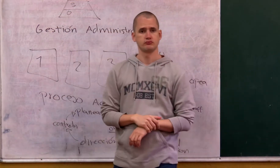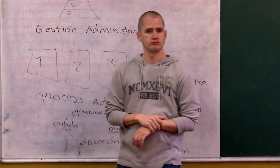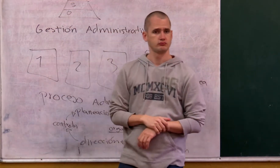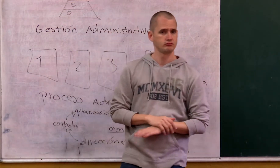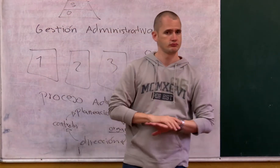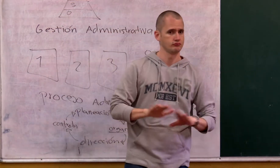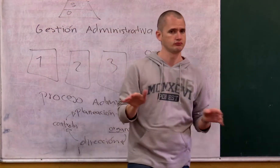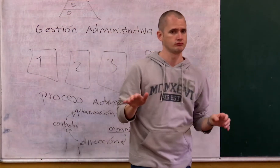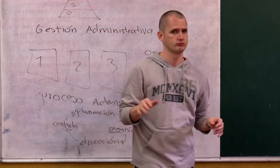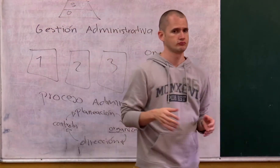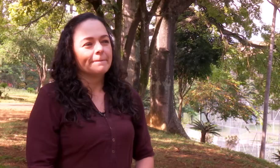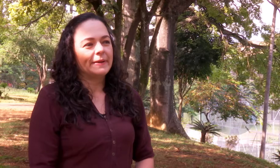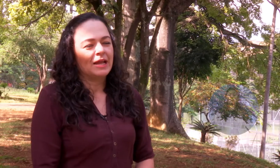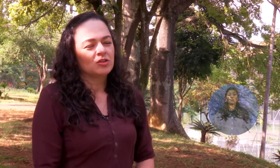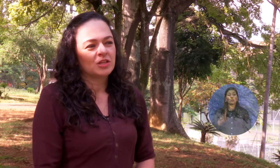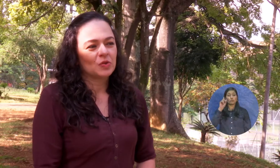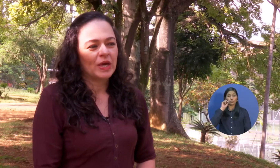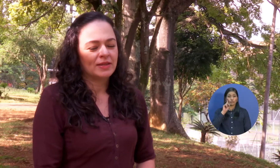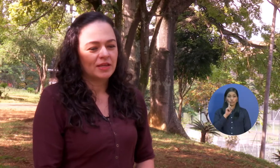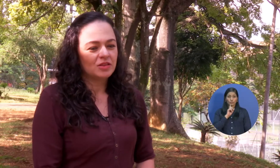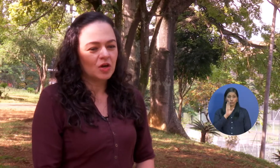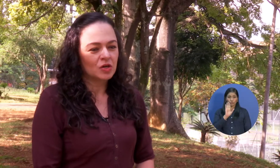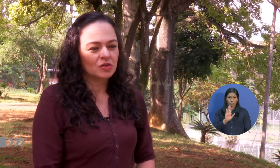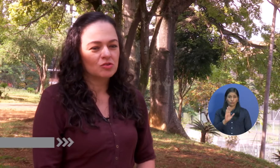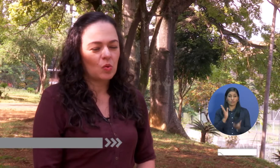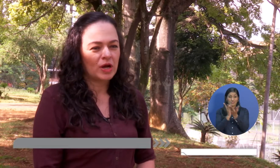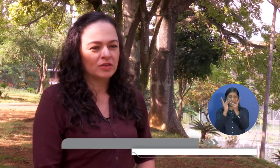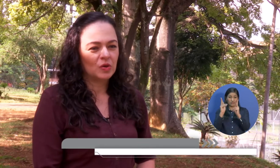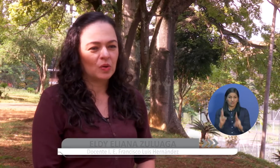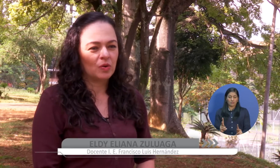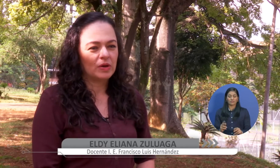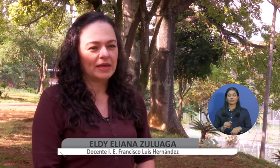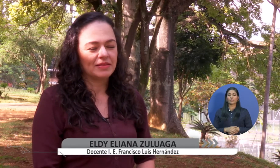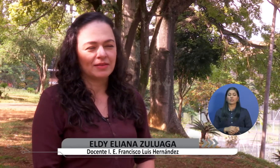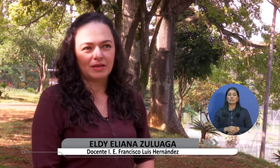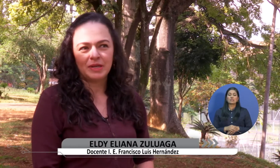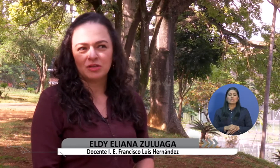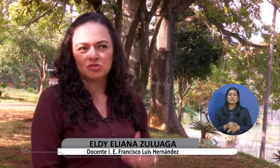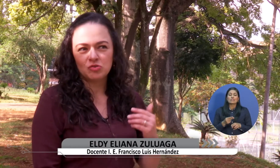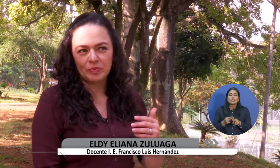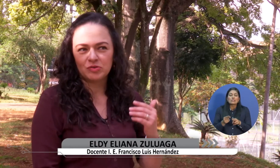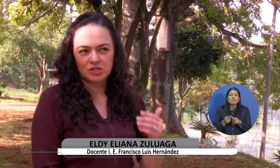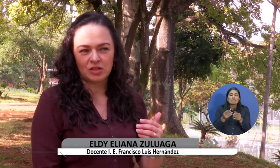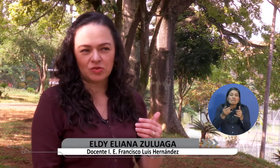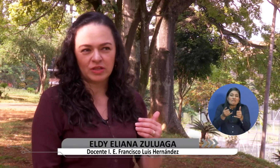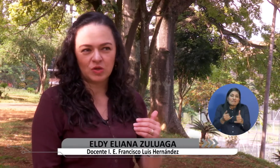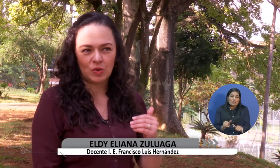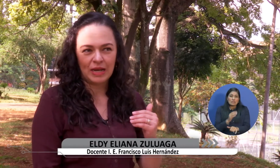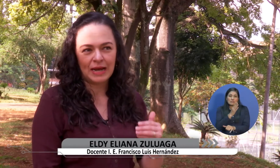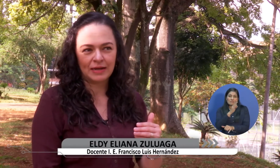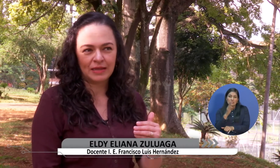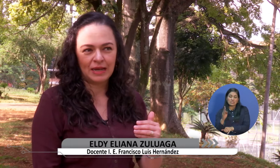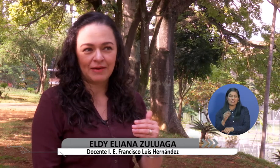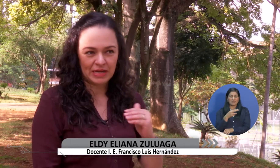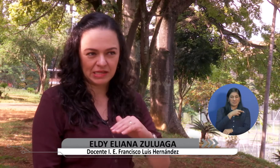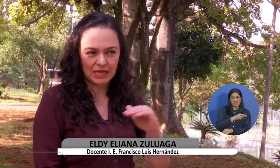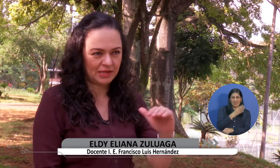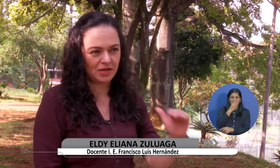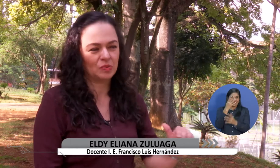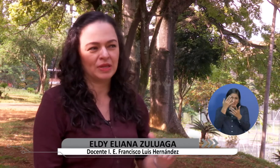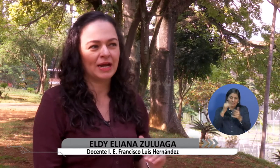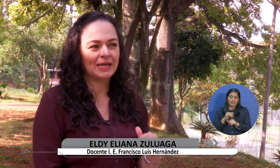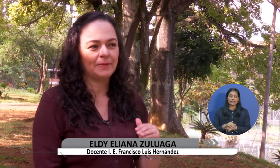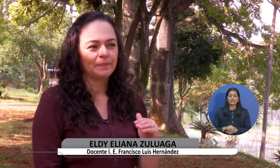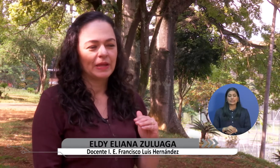Estar siempre callados. Para los estudiantes sordos, cuando están terminando su proceso escolar de la básica